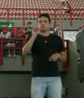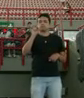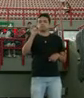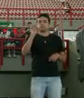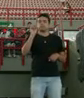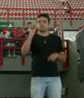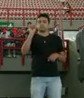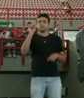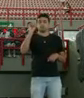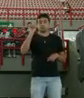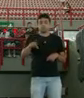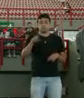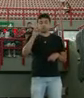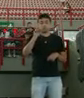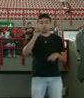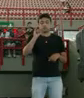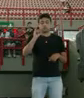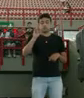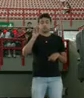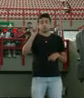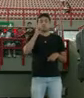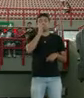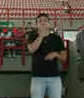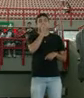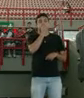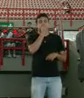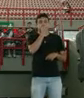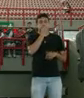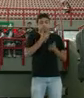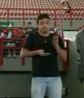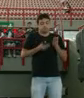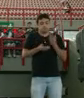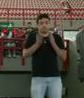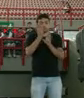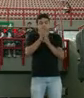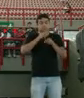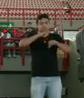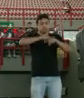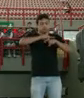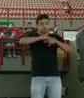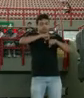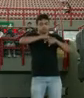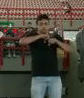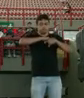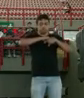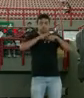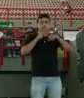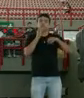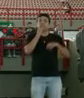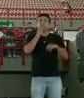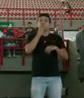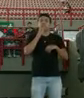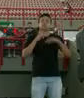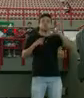diurese? Diurese é perder água pela urina. Então, se você disser,